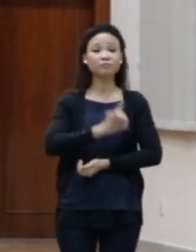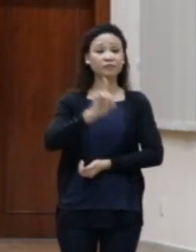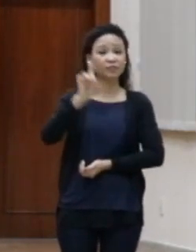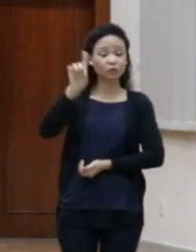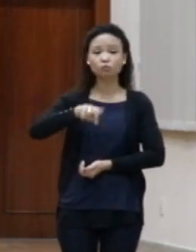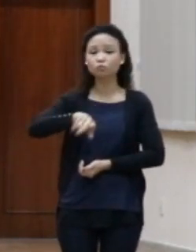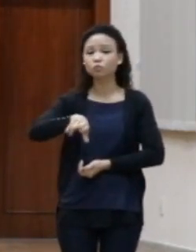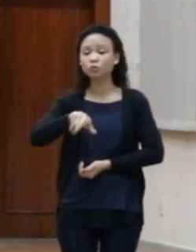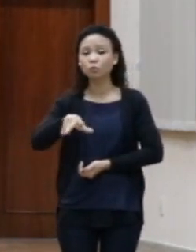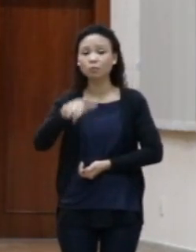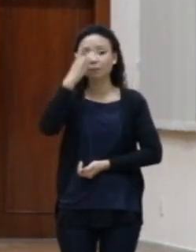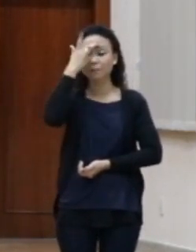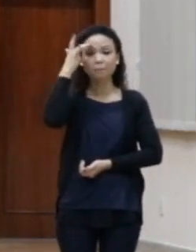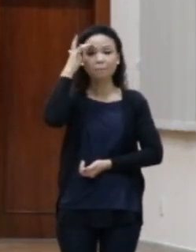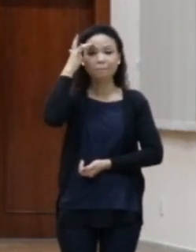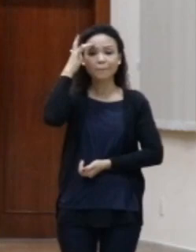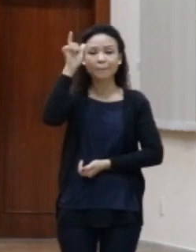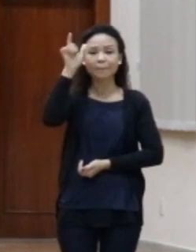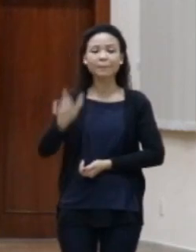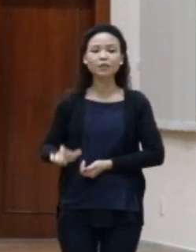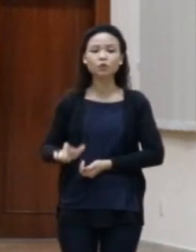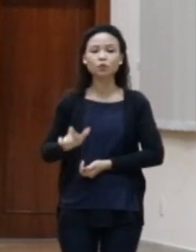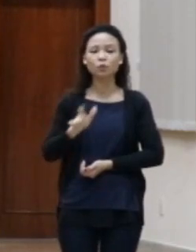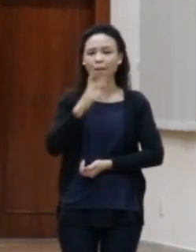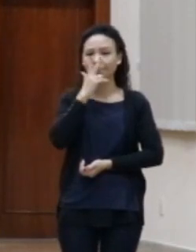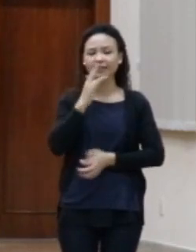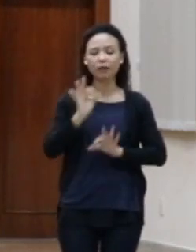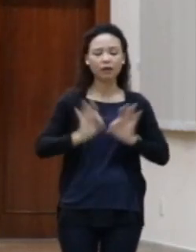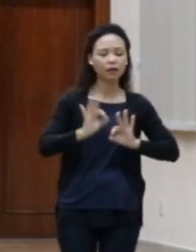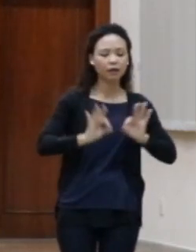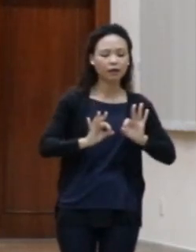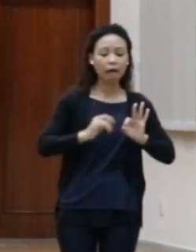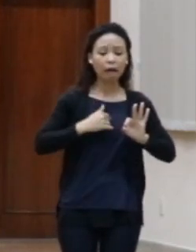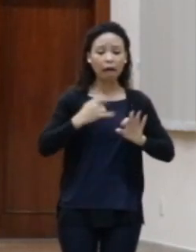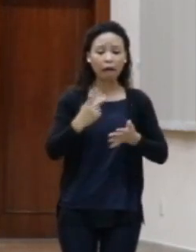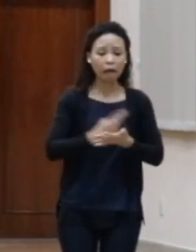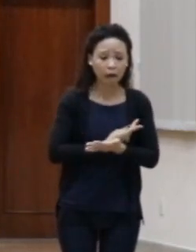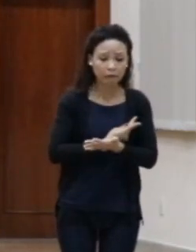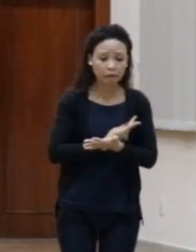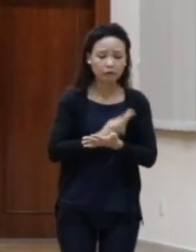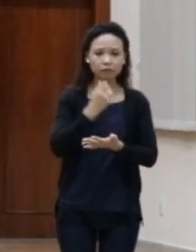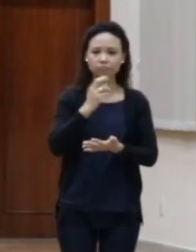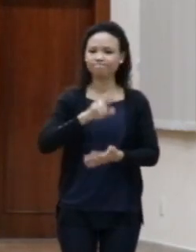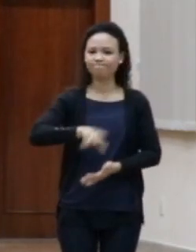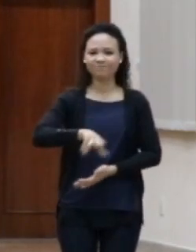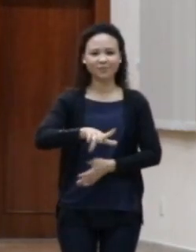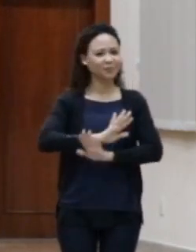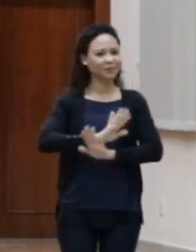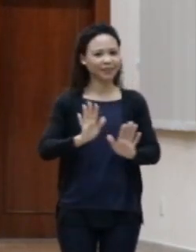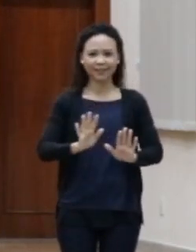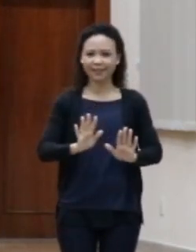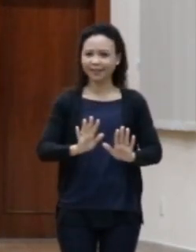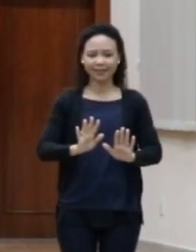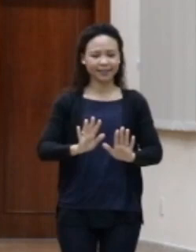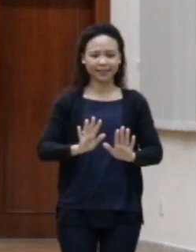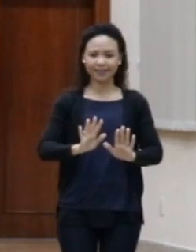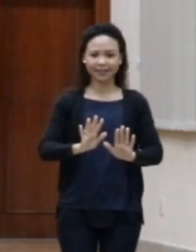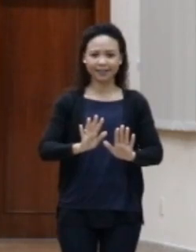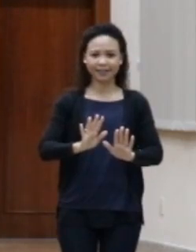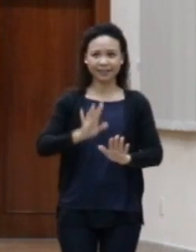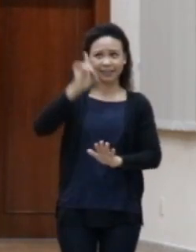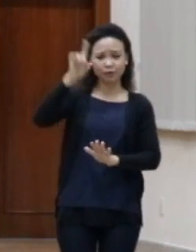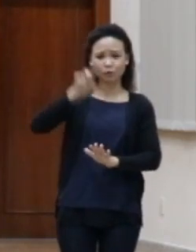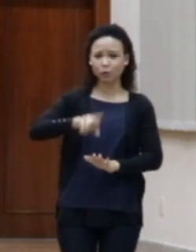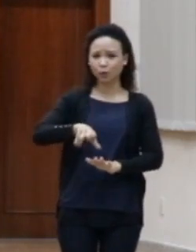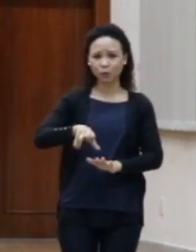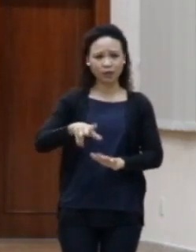planeja e que erra. Não. Ele não é uma pessoa que planeja e que erra e depois fica